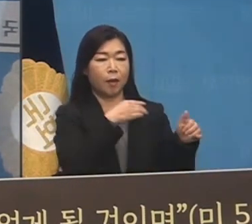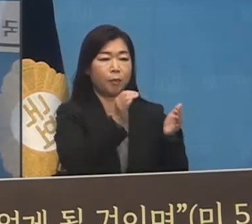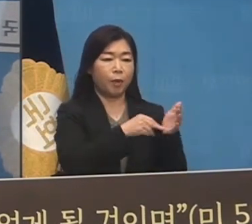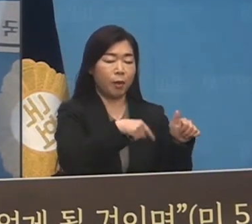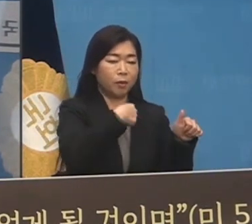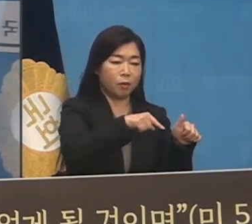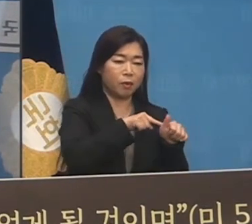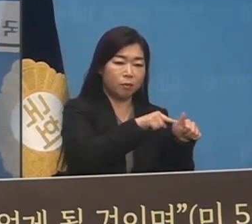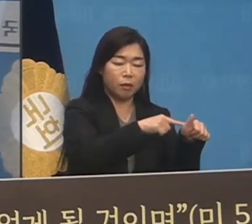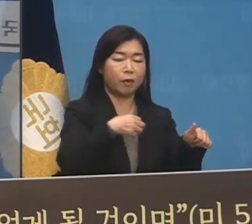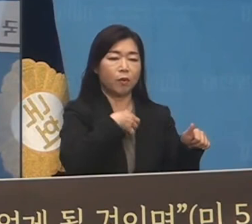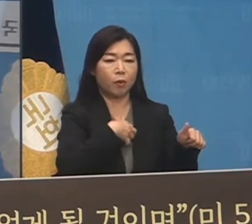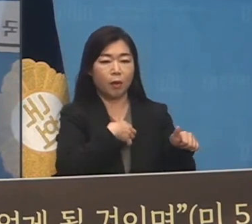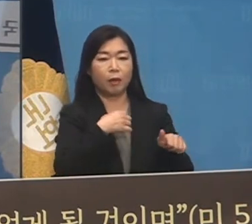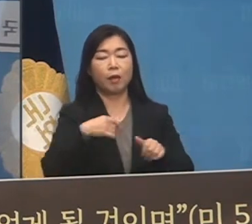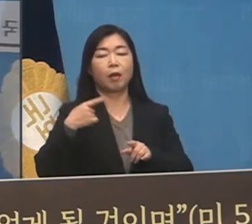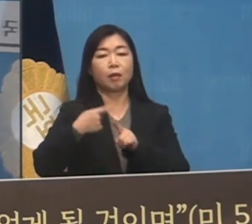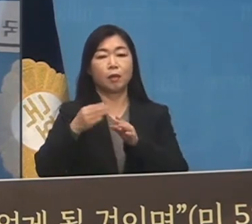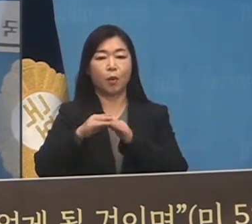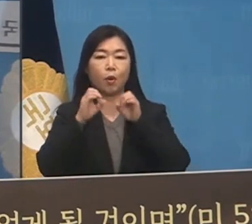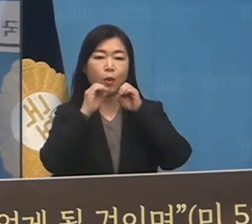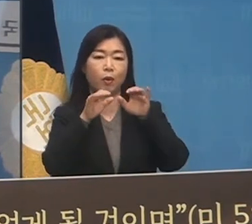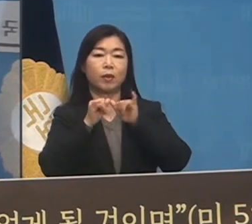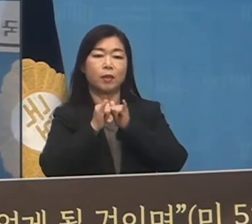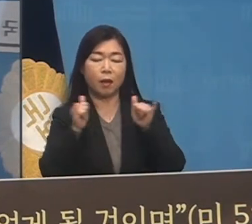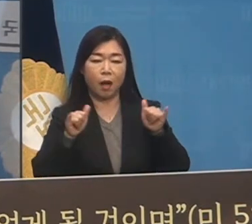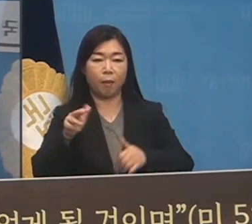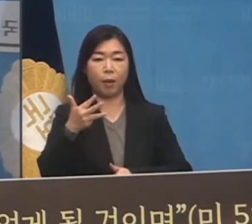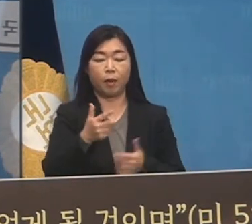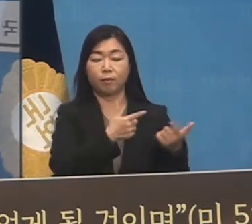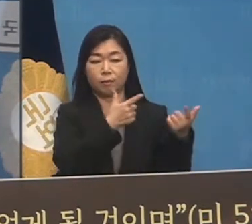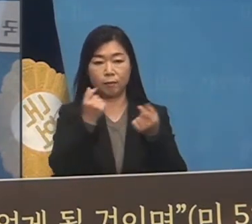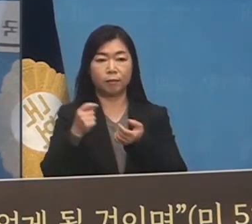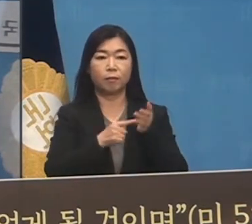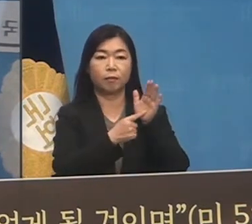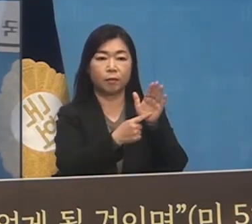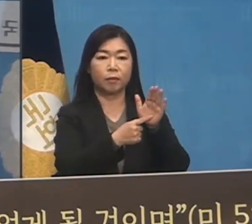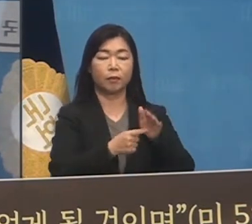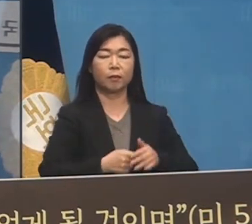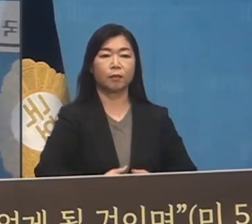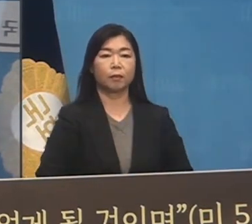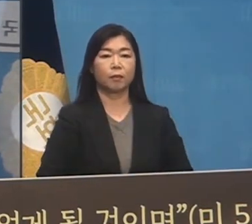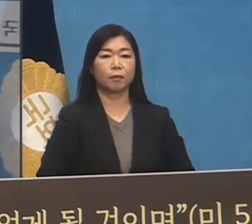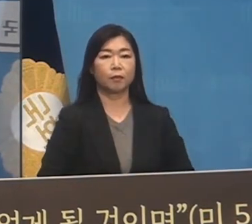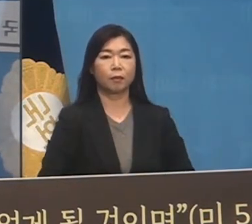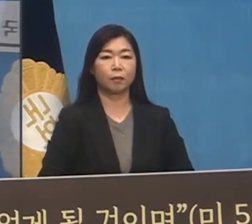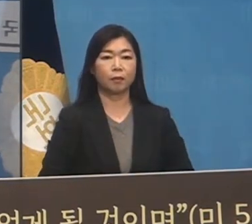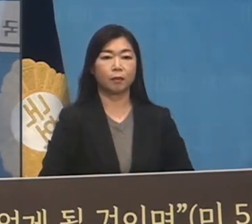정치를 염려하는 그리스도 선언자 800명 일동.